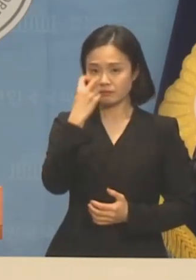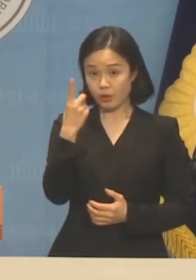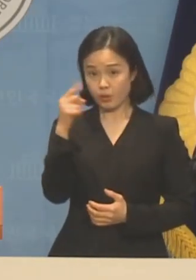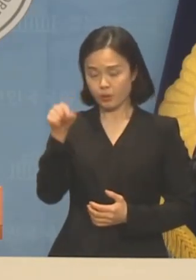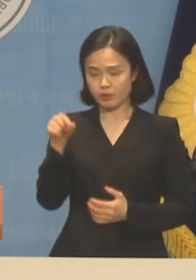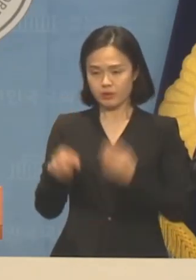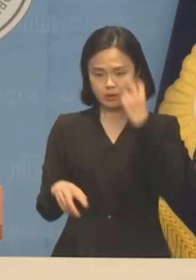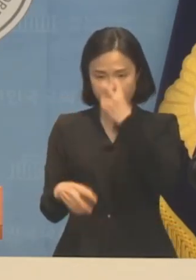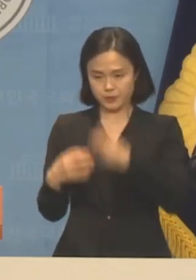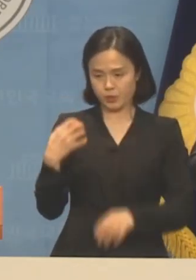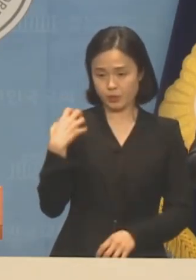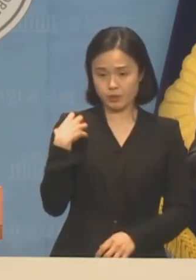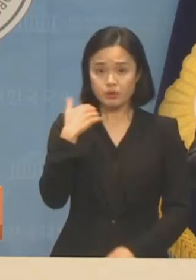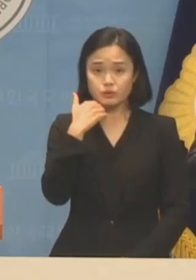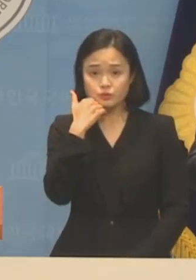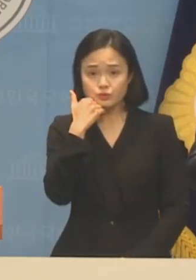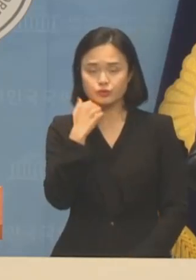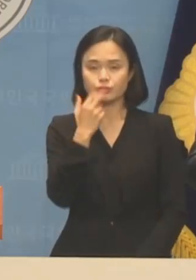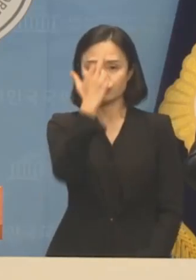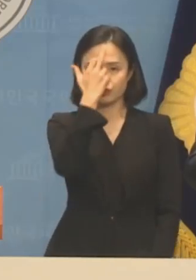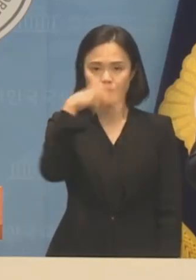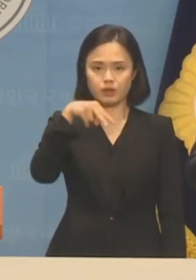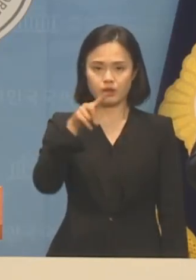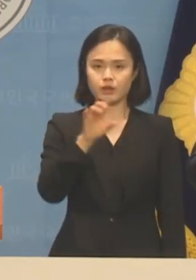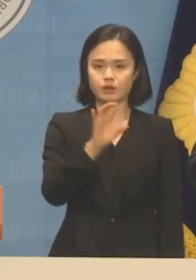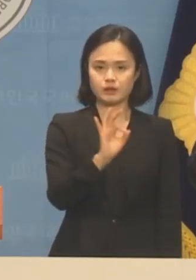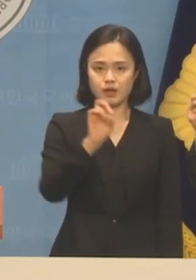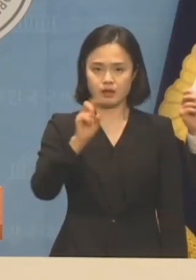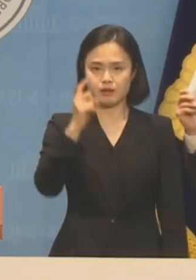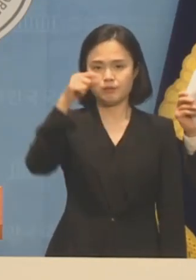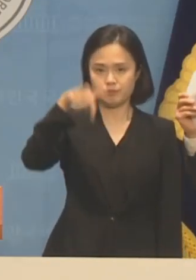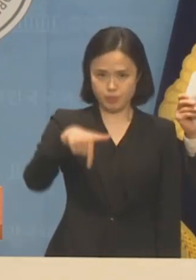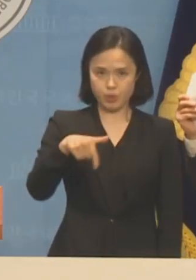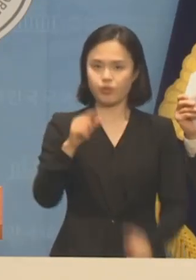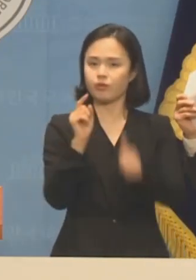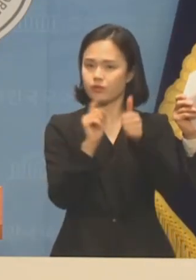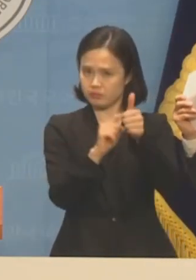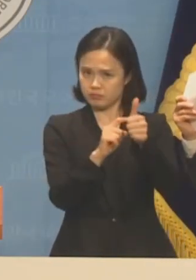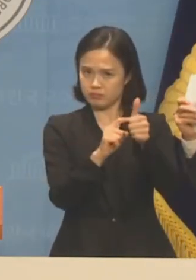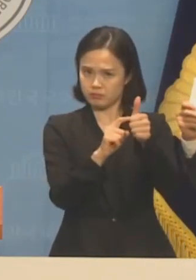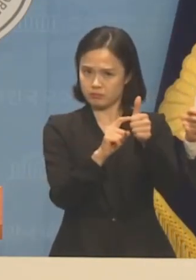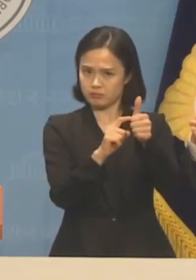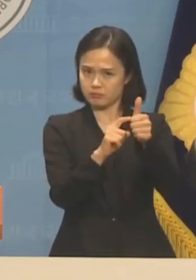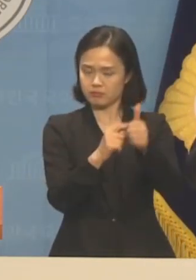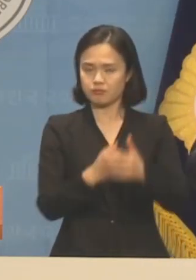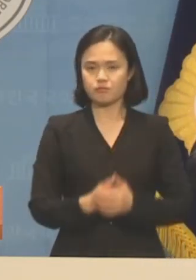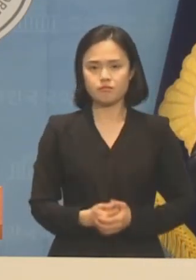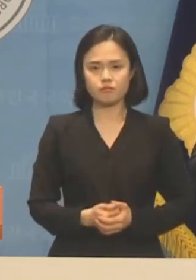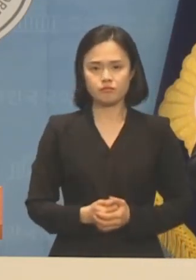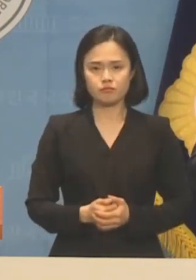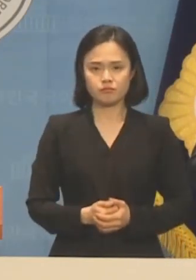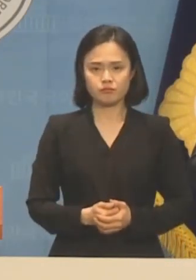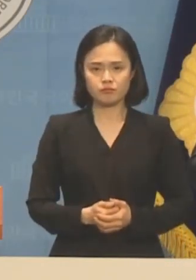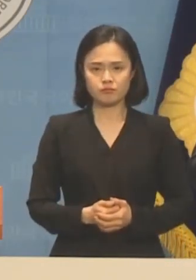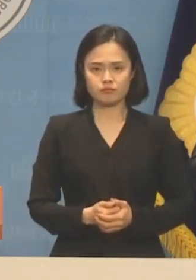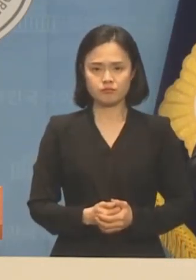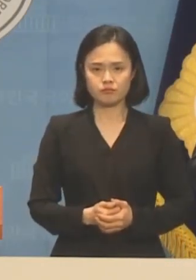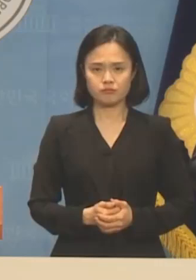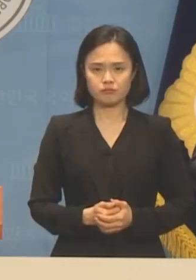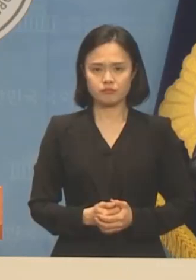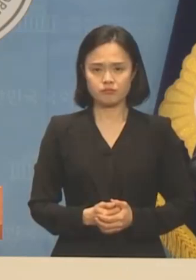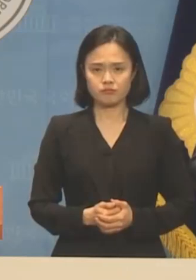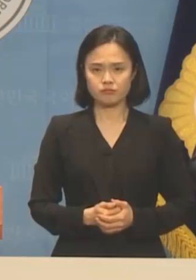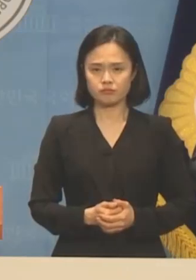권한대행은 법원이 발부한 적법한 영장 집행을 물리력을 동원하여 저지하는 등 사법